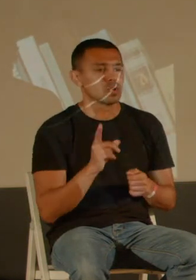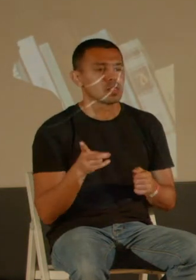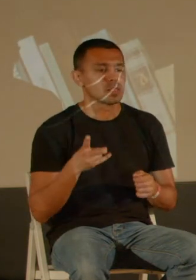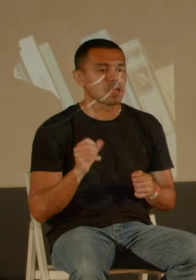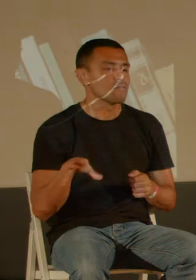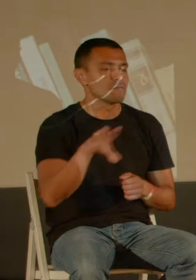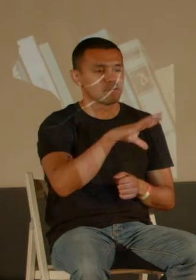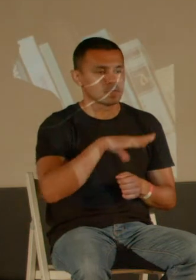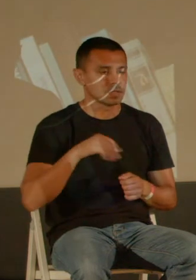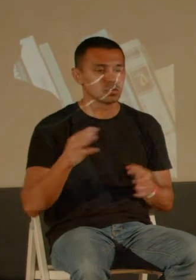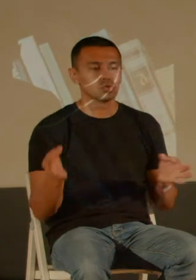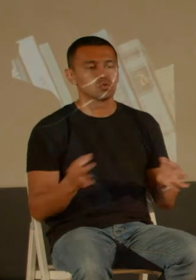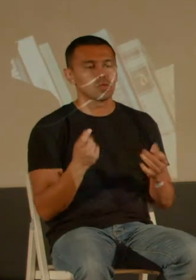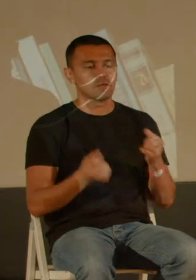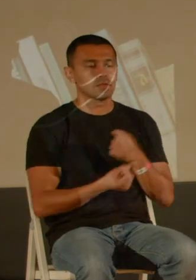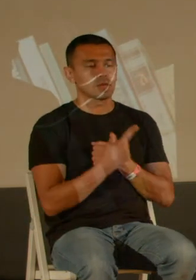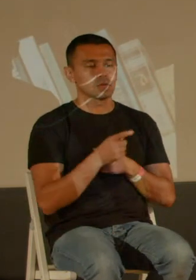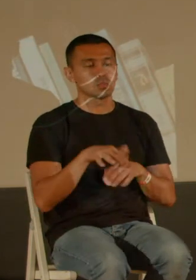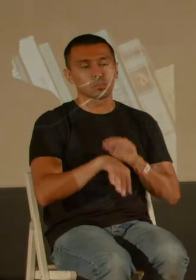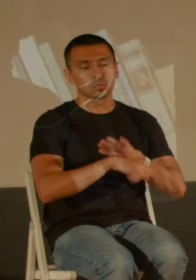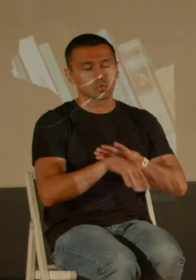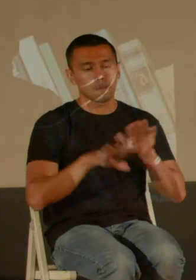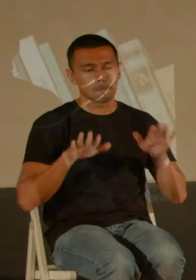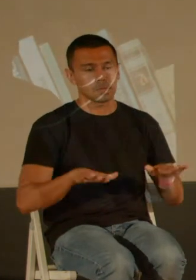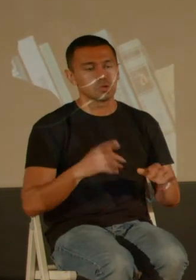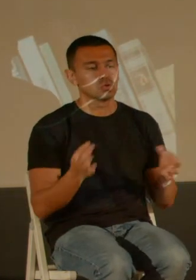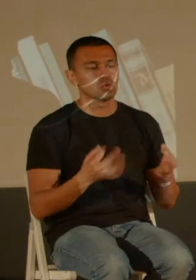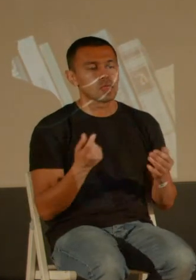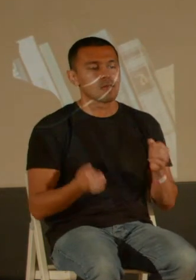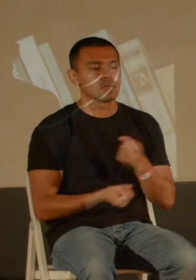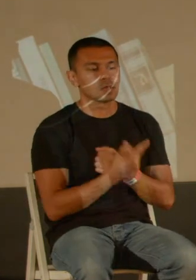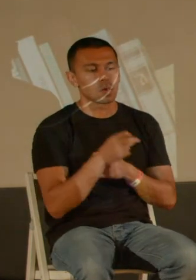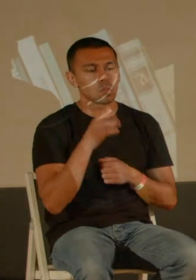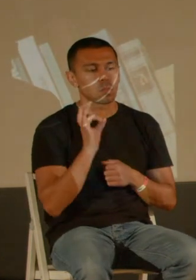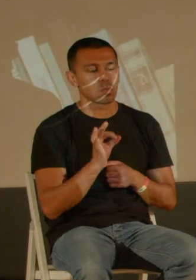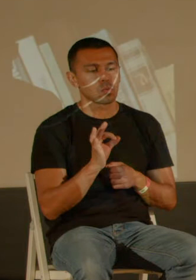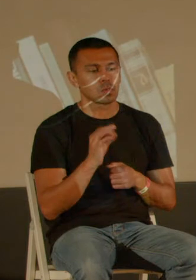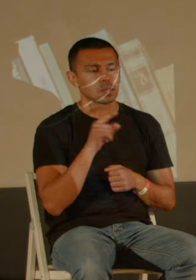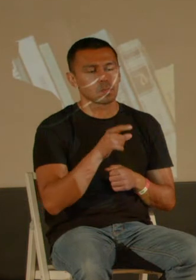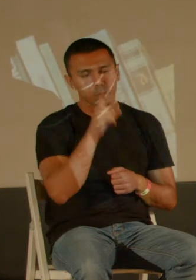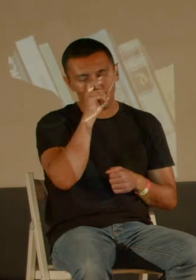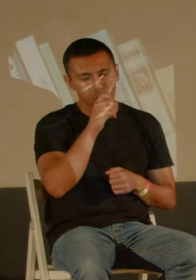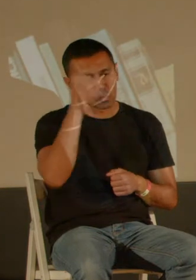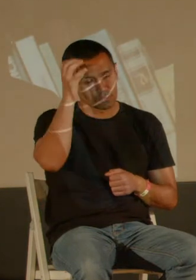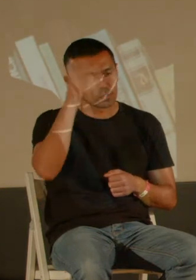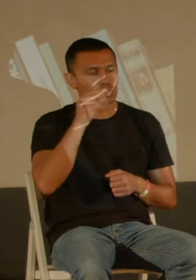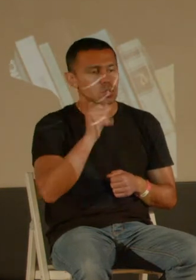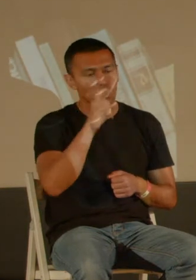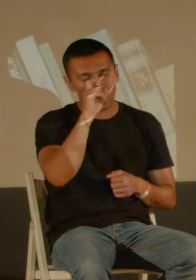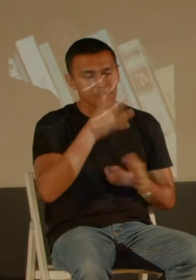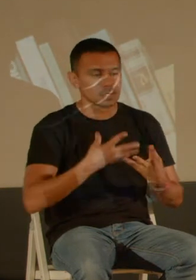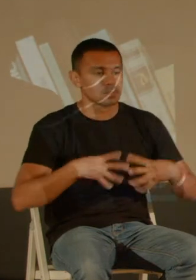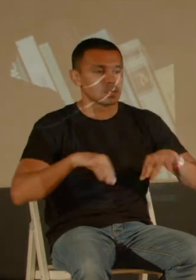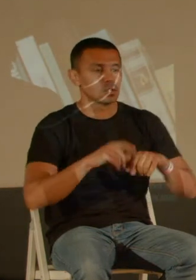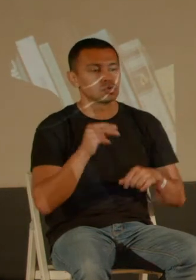все нічого не виникає з пустого місця, нічого не виникає, бо там погана освіта, чи погана